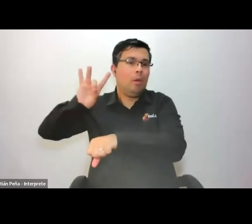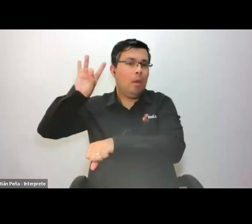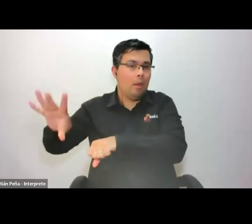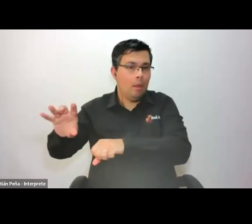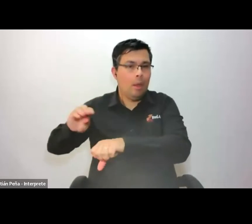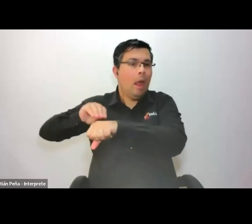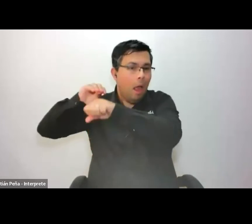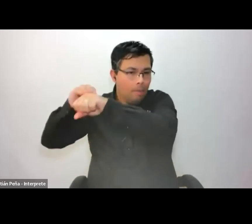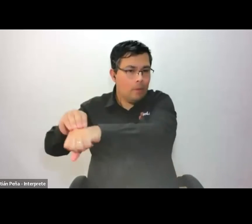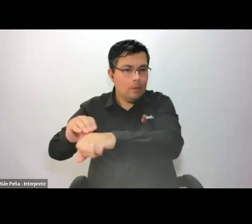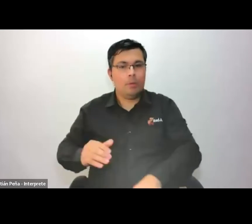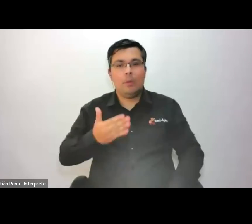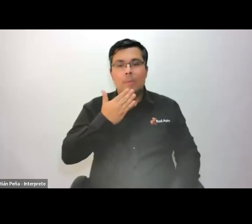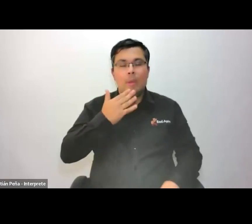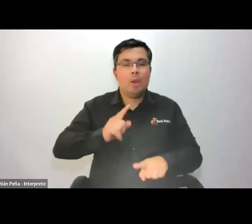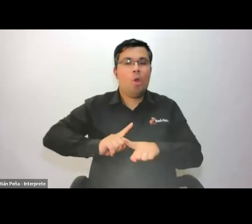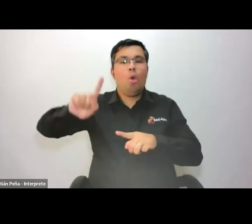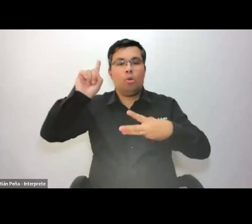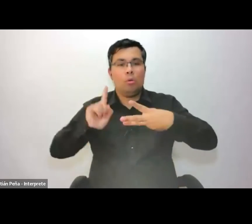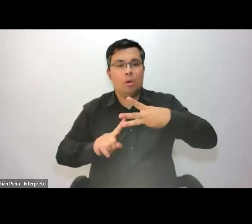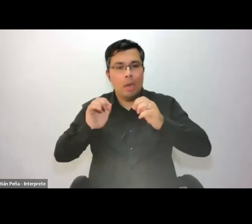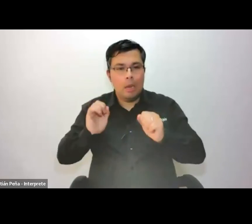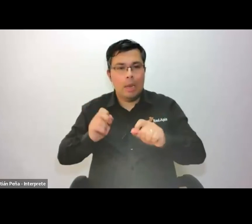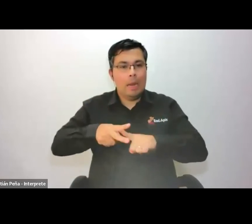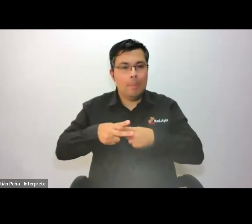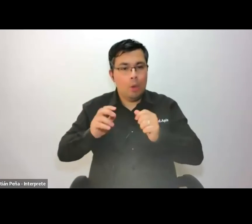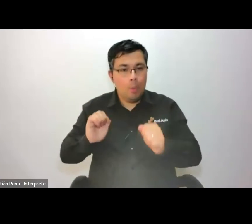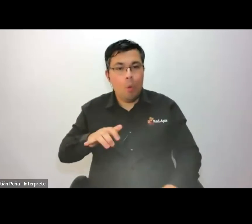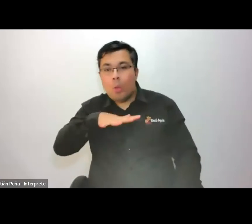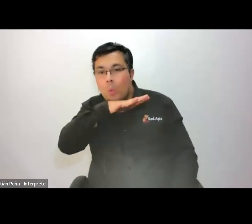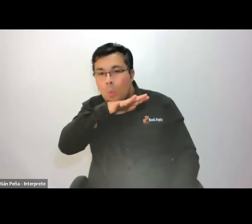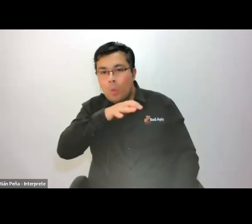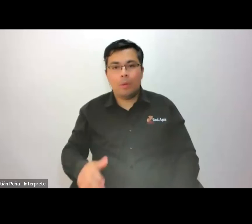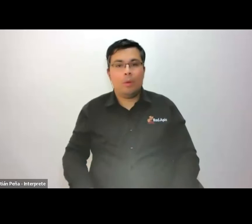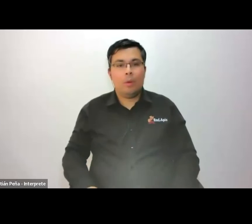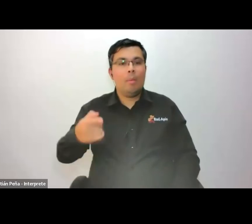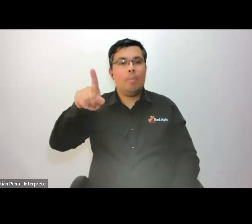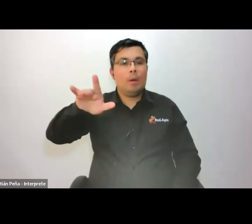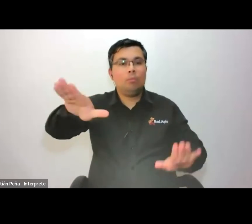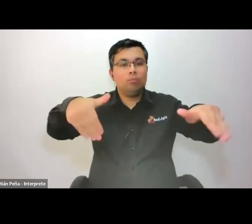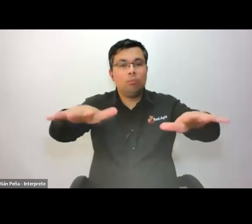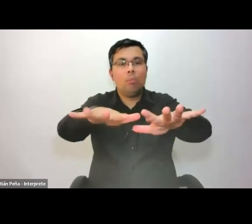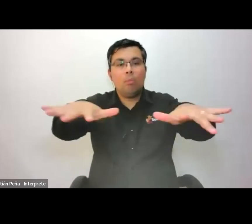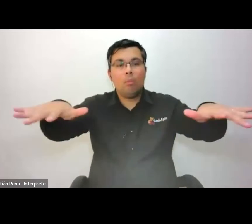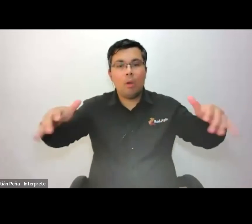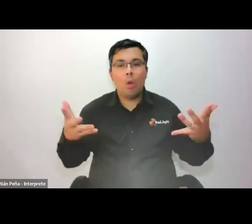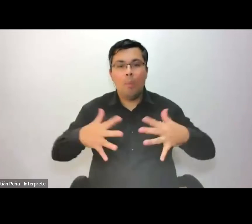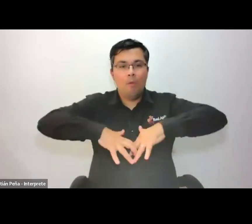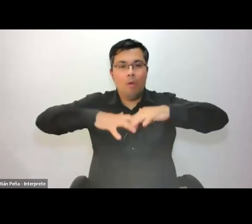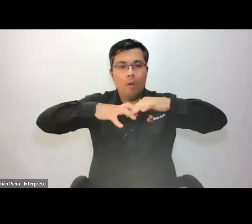pueden utilizarse en estos casos, pero de nuevo, el llamado es a cómo fortalecemos la preparación de las comunidades